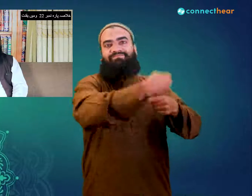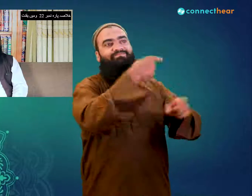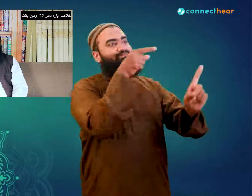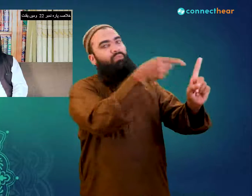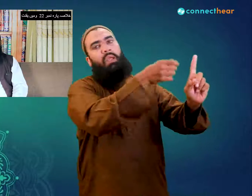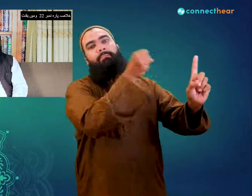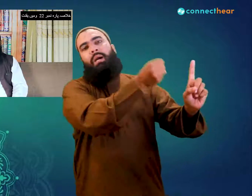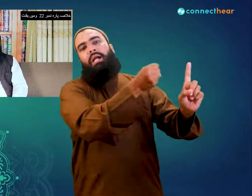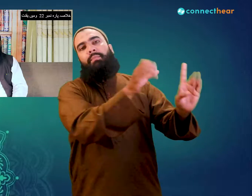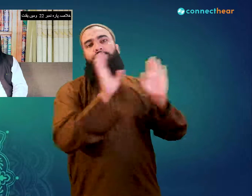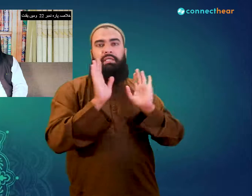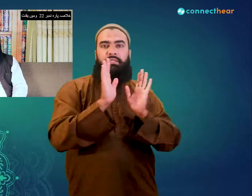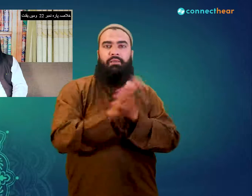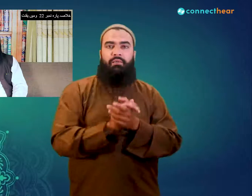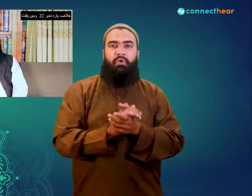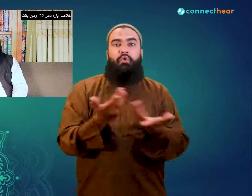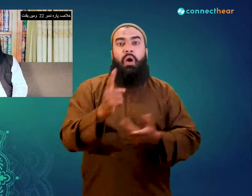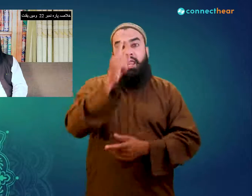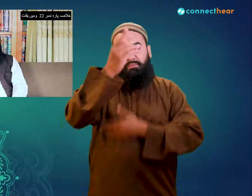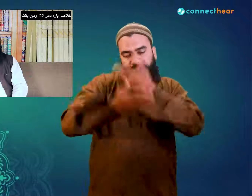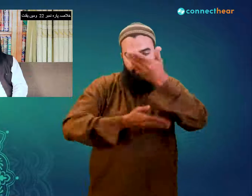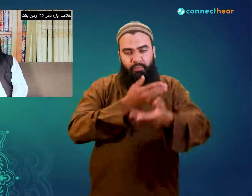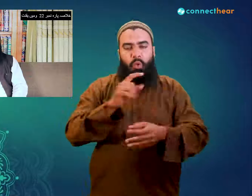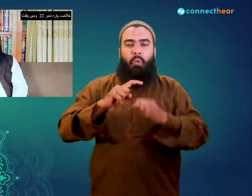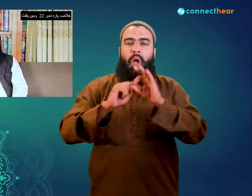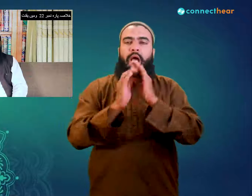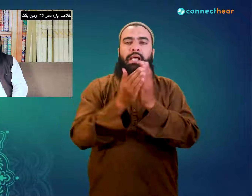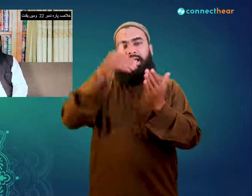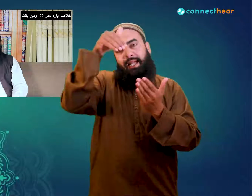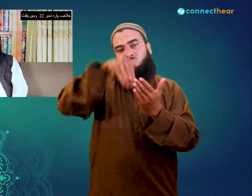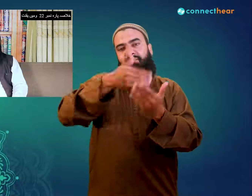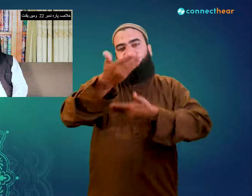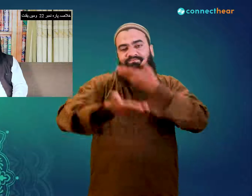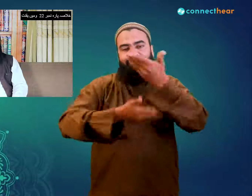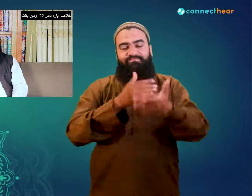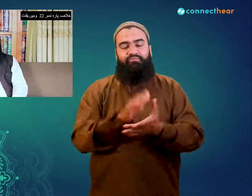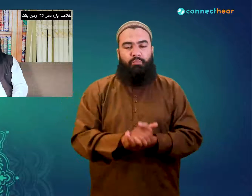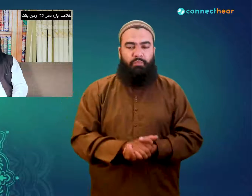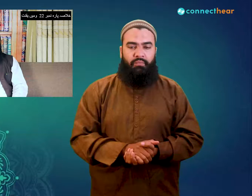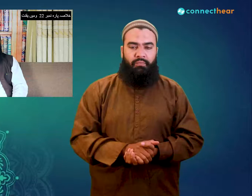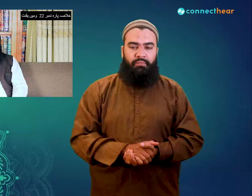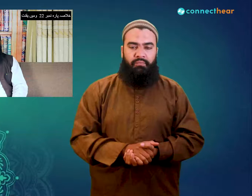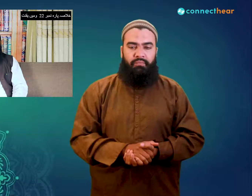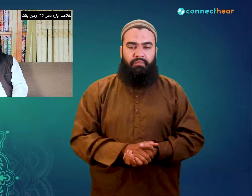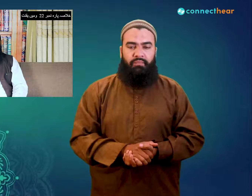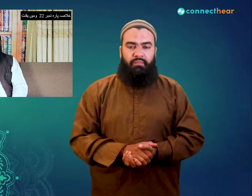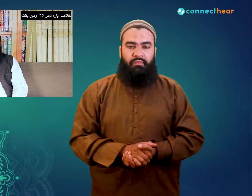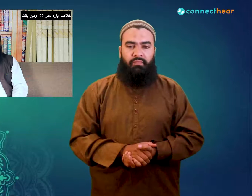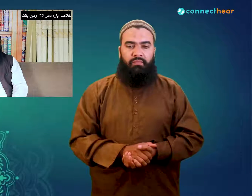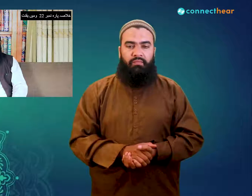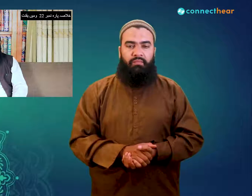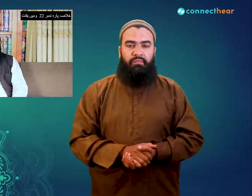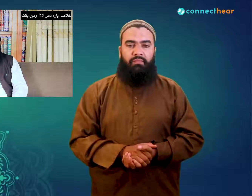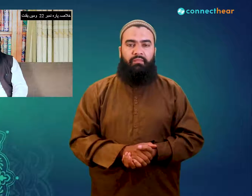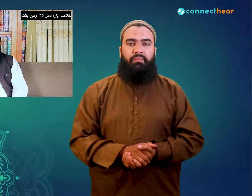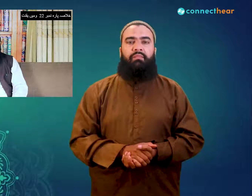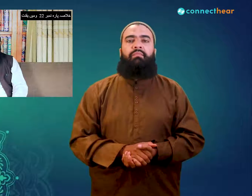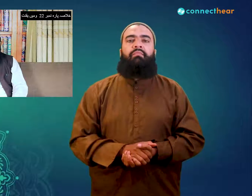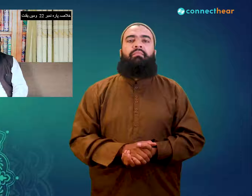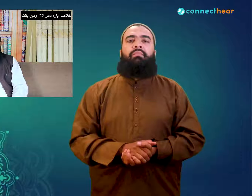اکملت لکم دینکم واتممت علیکم نعمتی ورضیت لکم الاسلام دینا۔